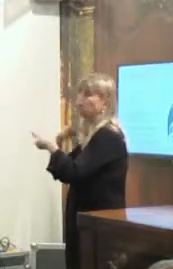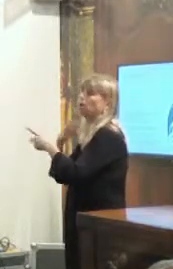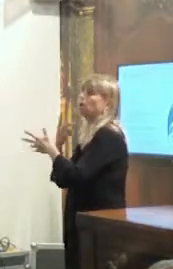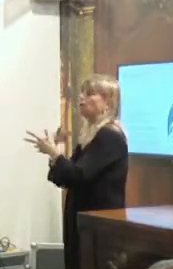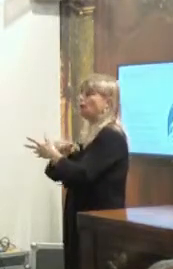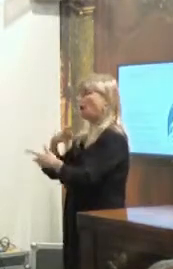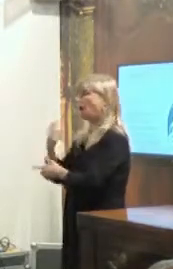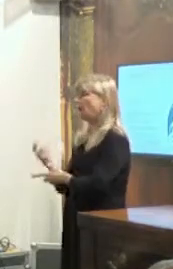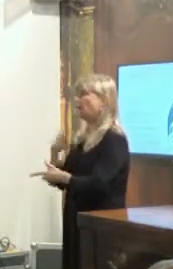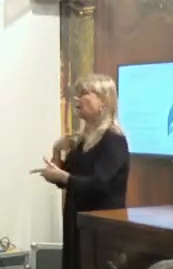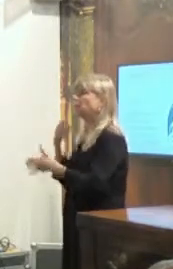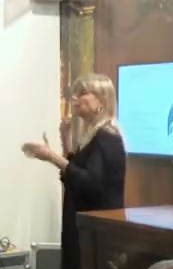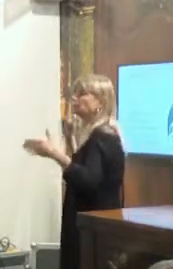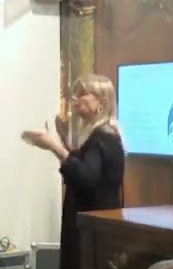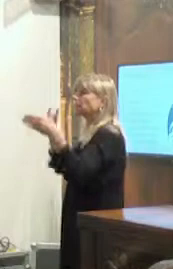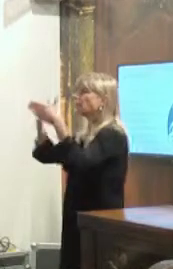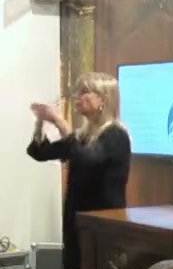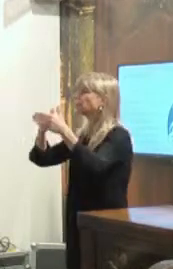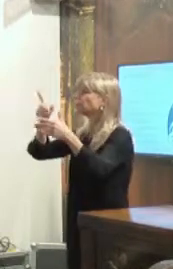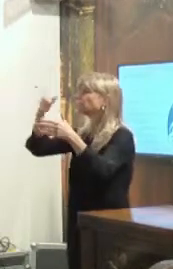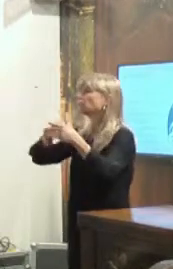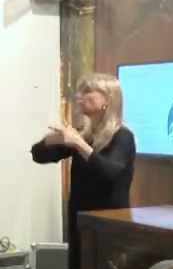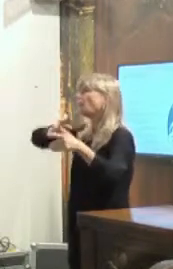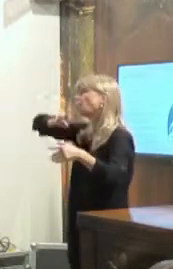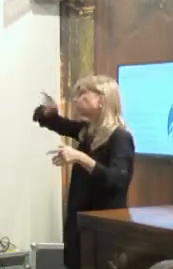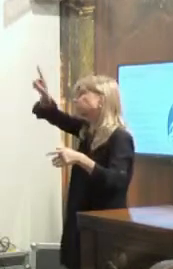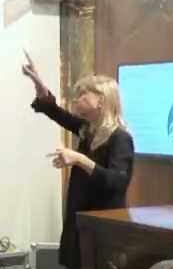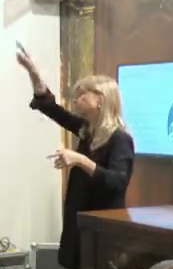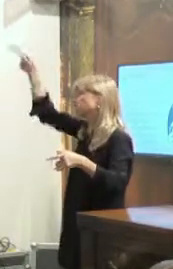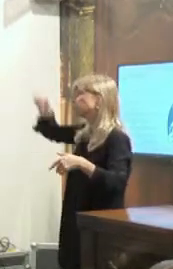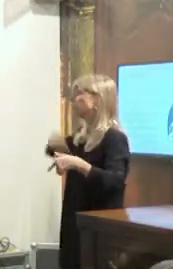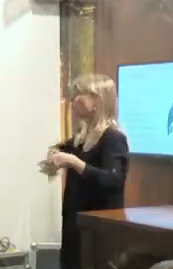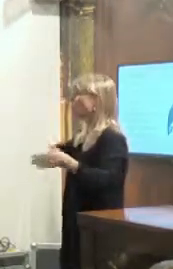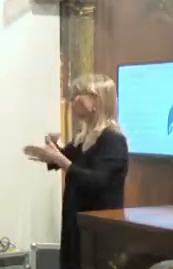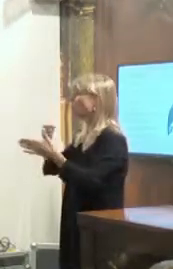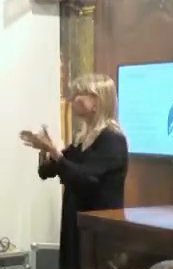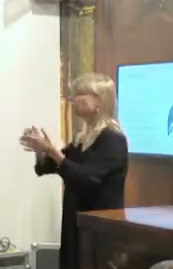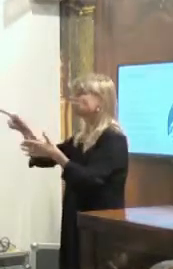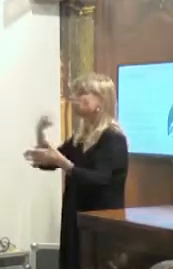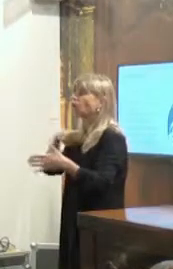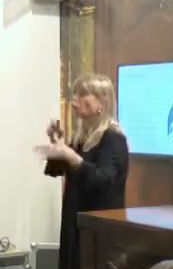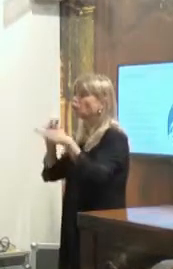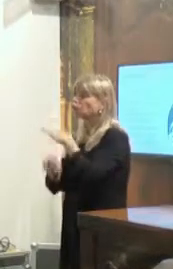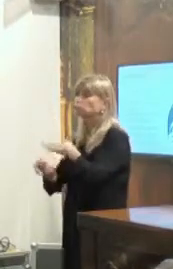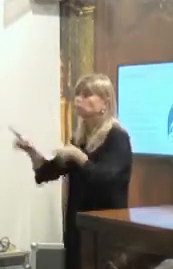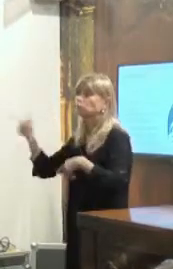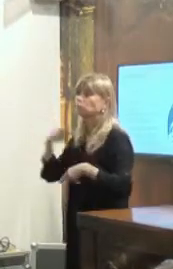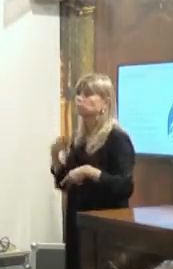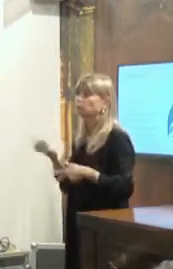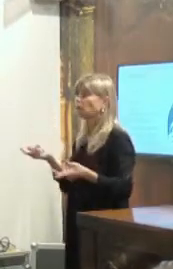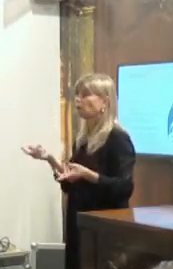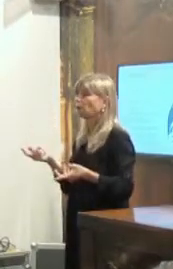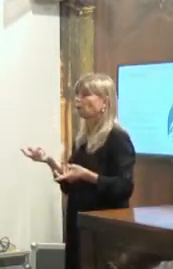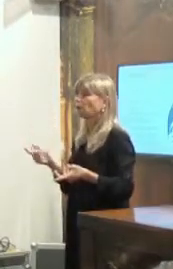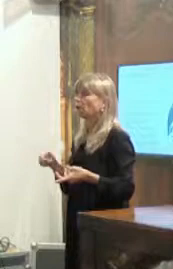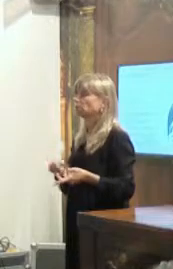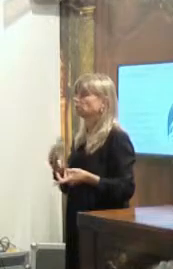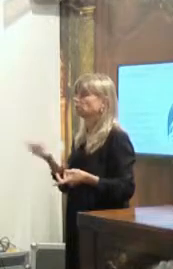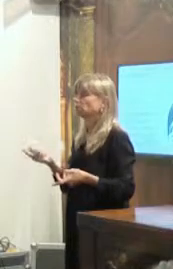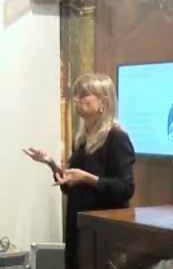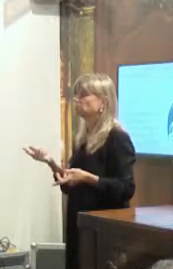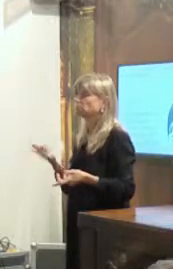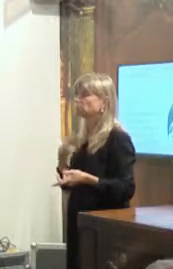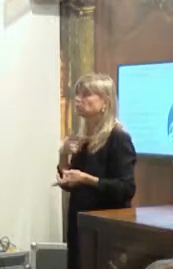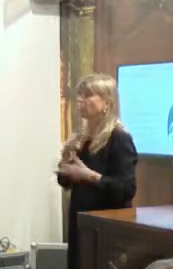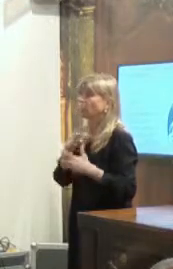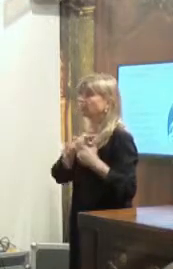a una terminal en una punta de una estación de subte, de una línea de subte que a veces no es ni la propia. Entonces